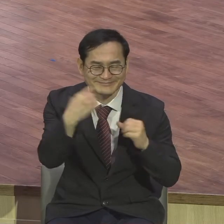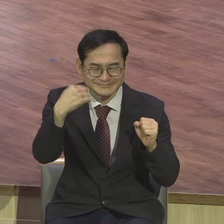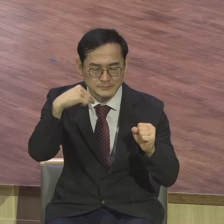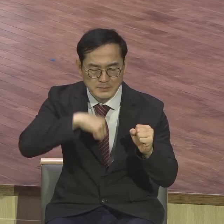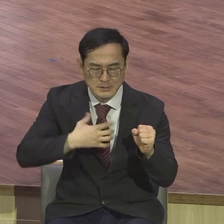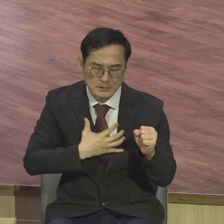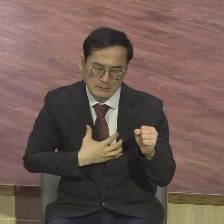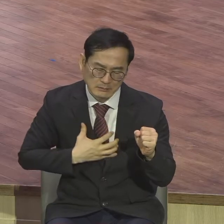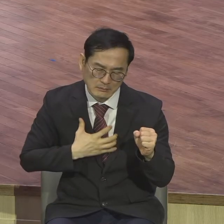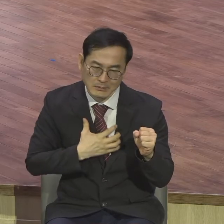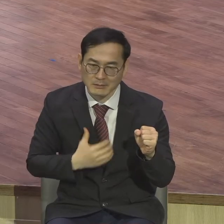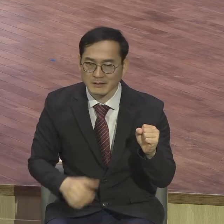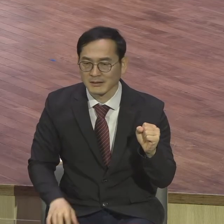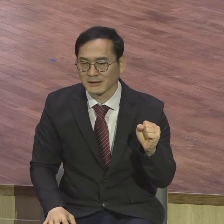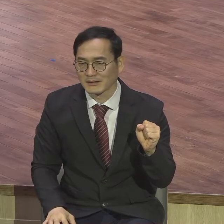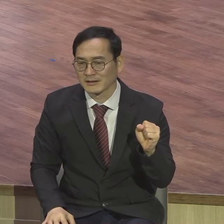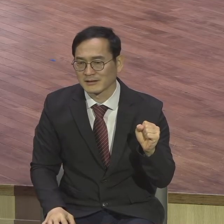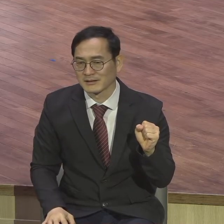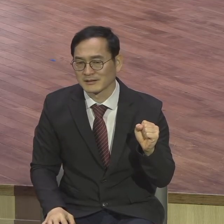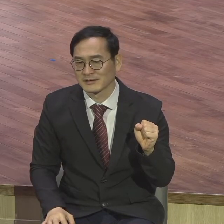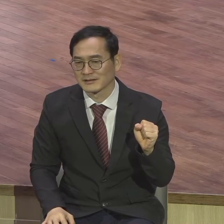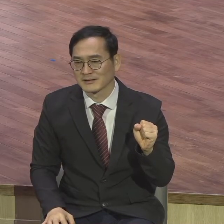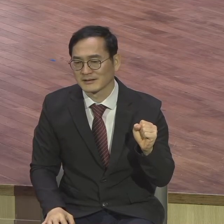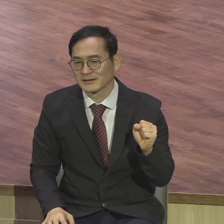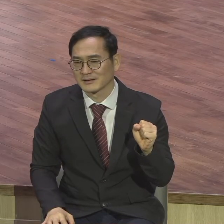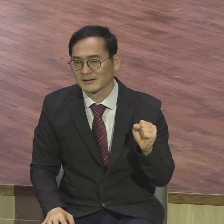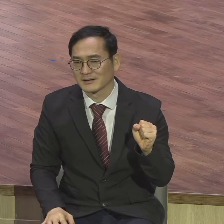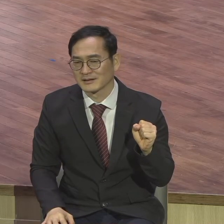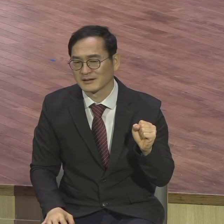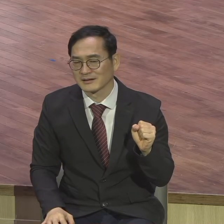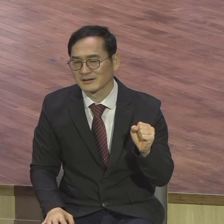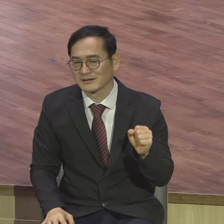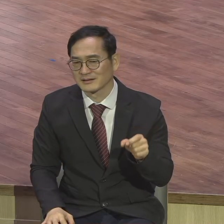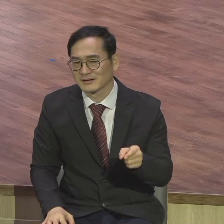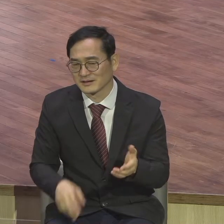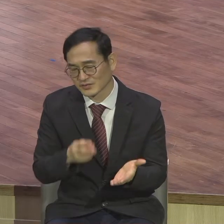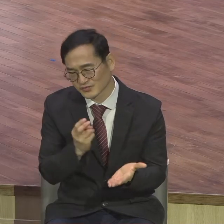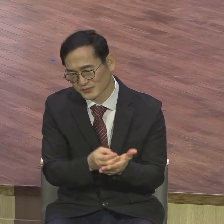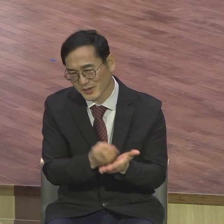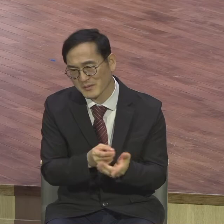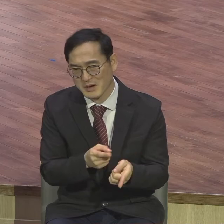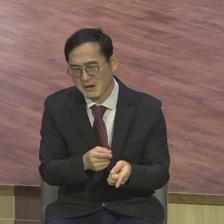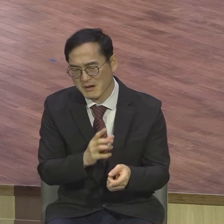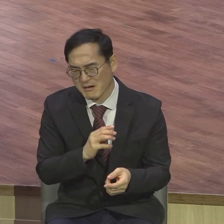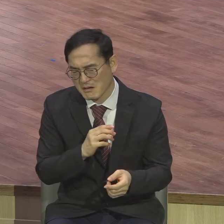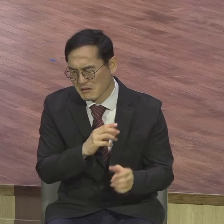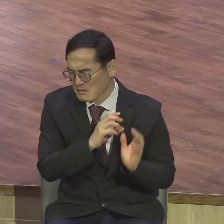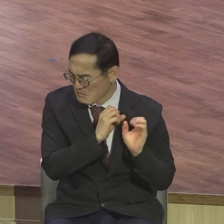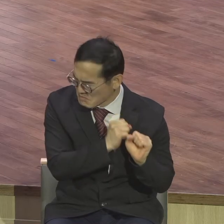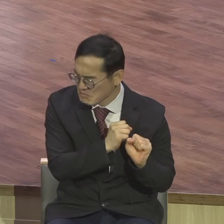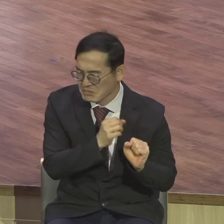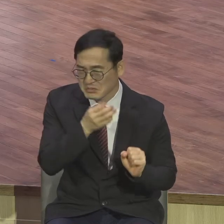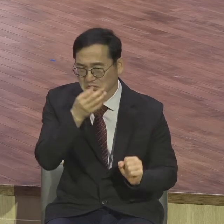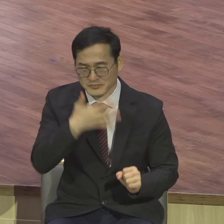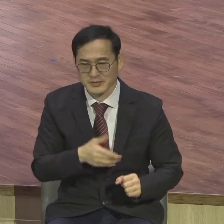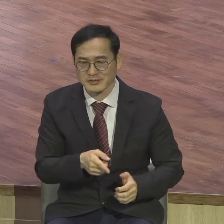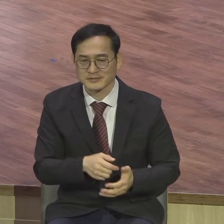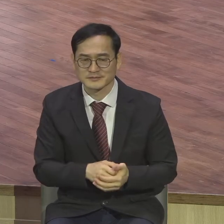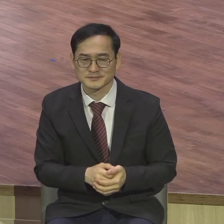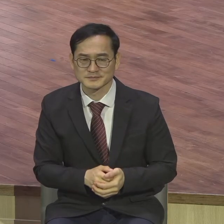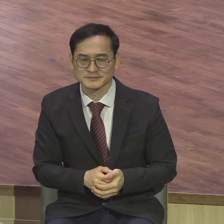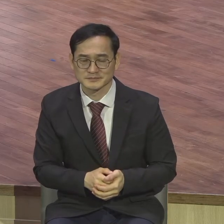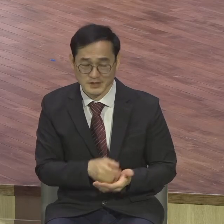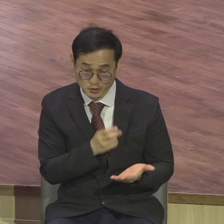반쯤 누린다. 반쯤 율법이요. 그거 복음 누려야 되는데 바울은 이런 유대